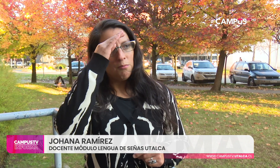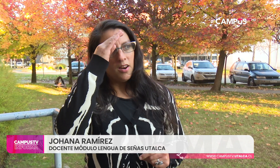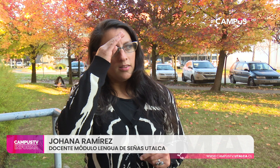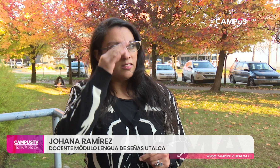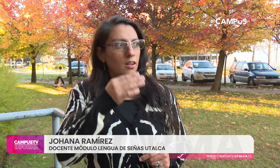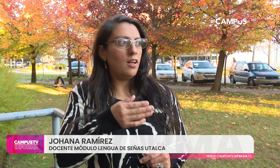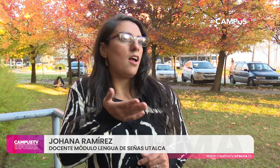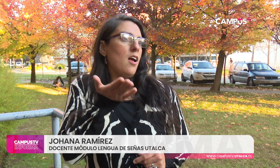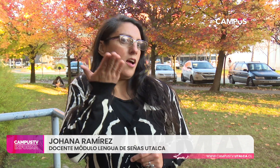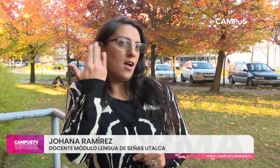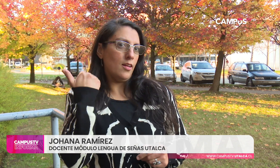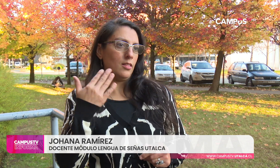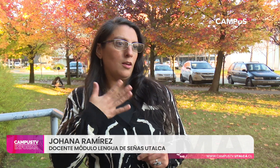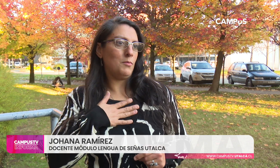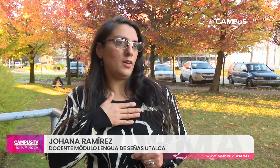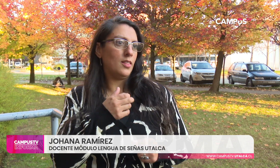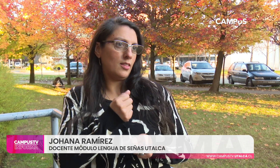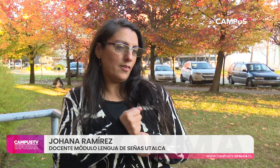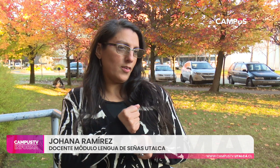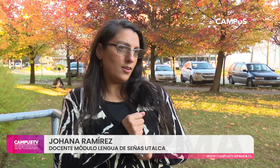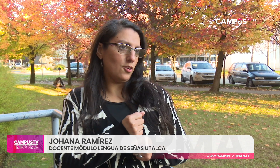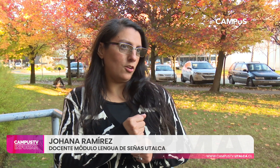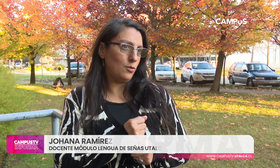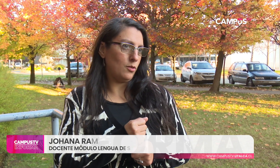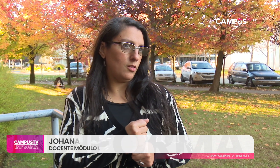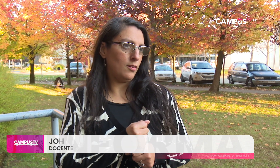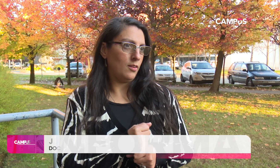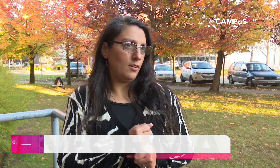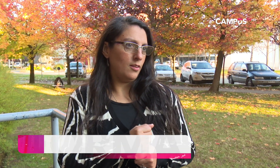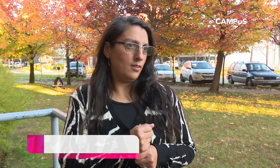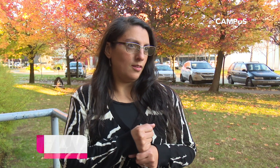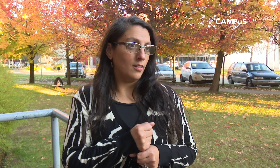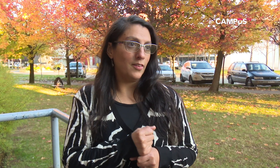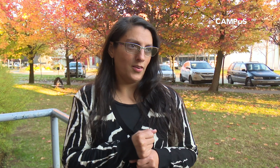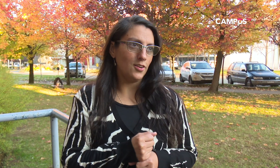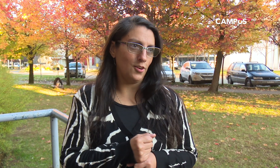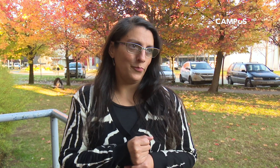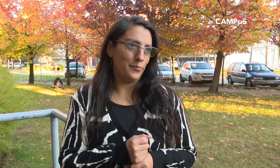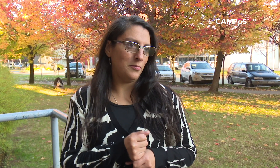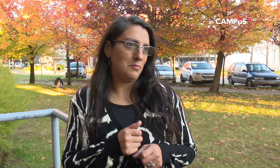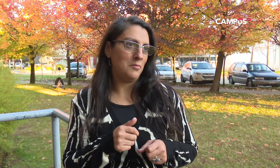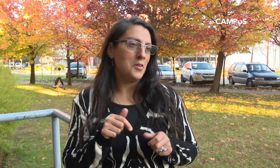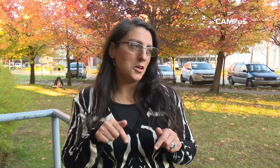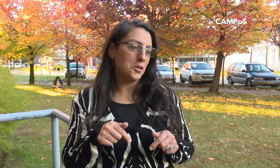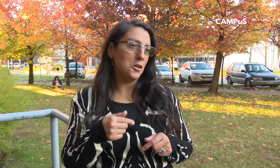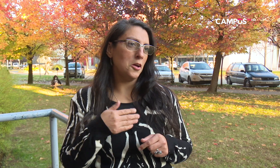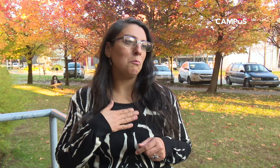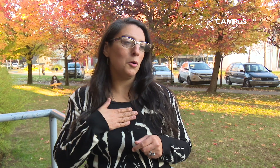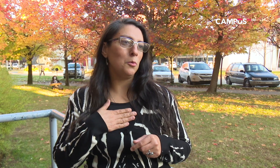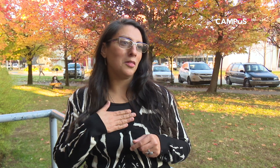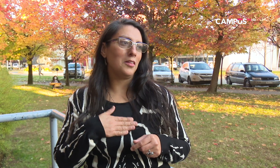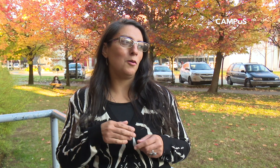tengo harta confianza pues antes he trabajado haciendo cursos de lengua de señas